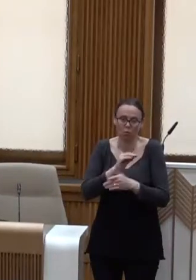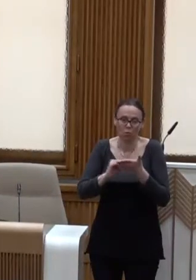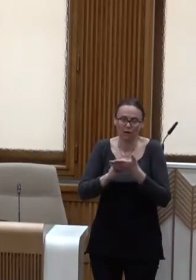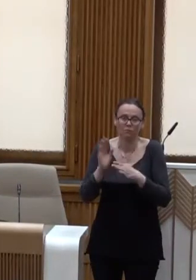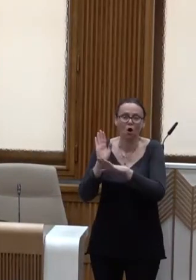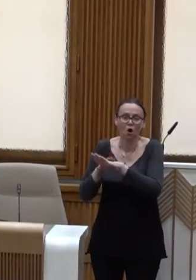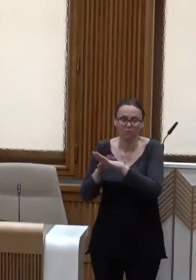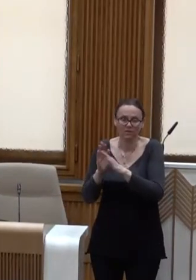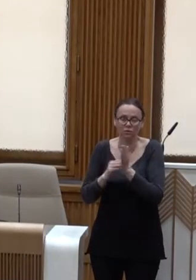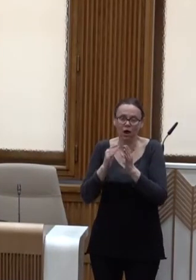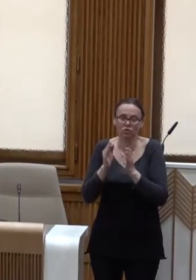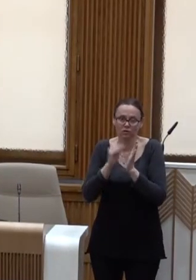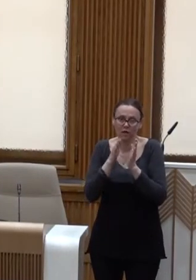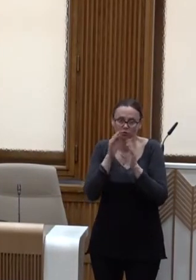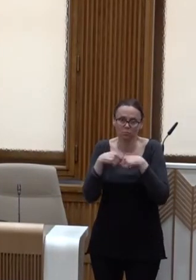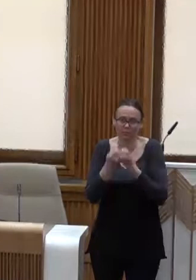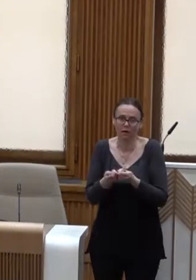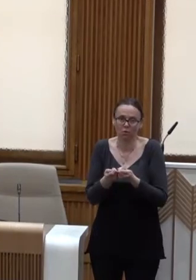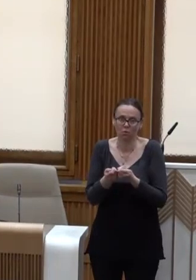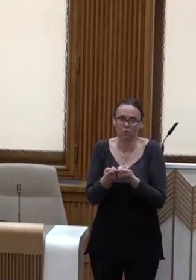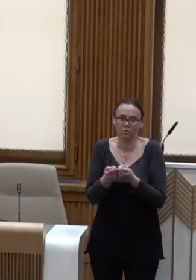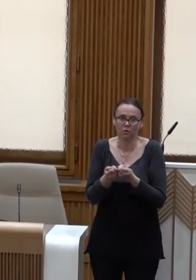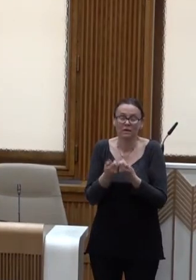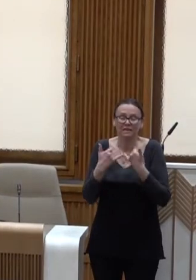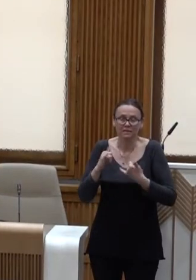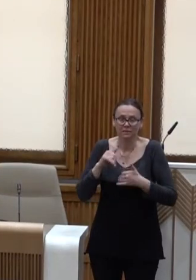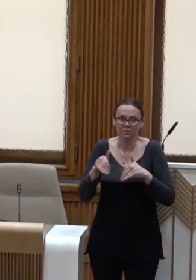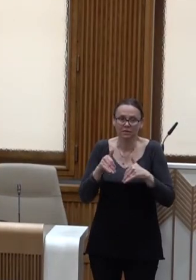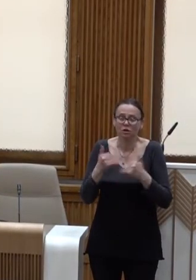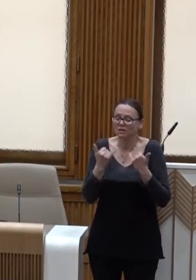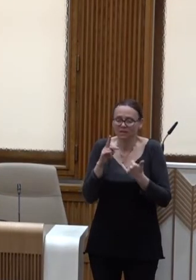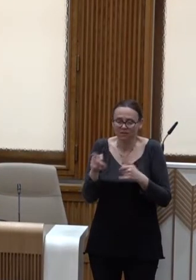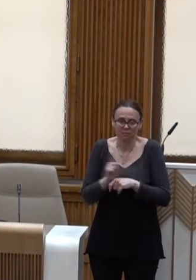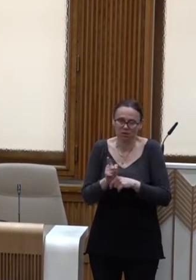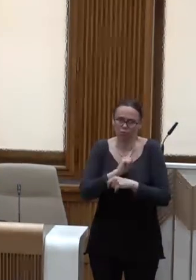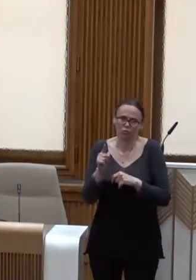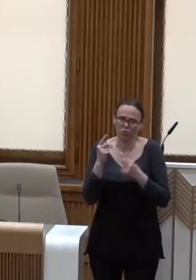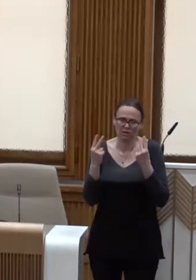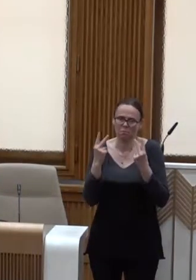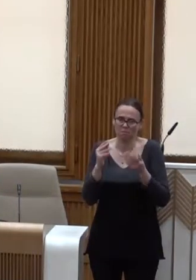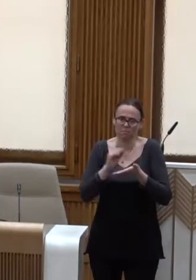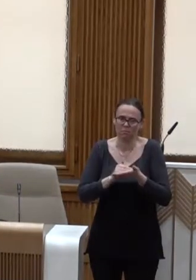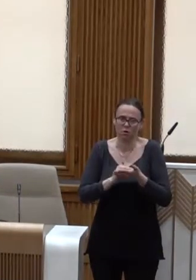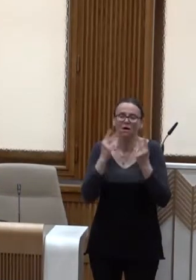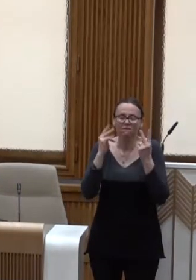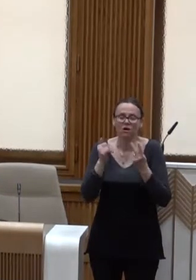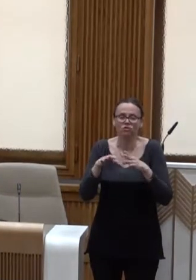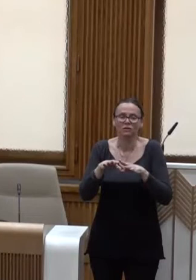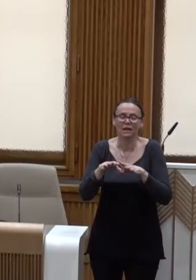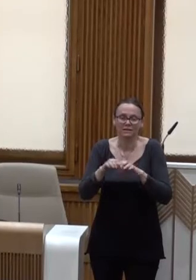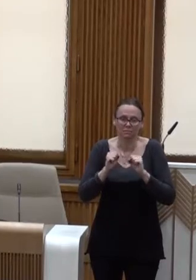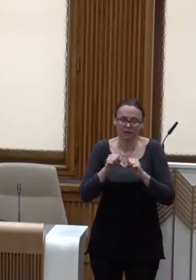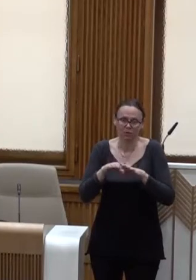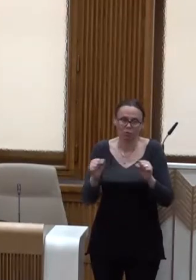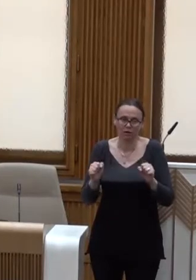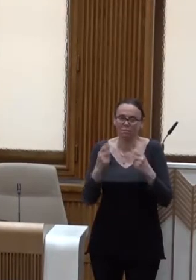kakšen rok bo dal. Zdaj, v tem trenutku je to nepomembno. Nepomembno je, da je ukrep sprejet, vedno se ga da